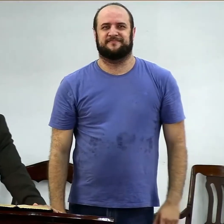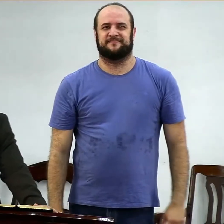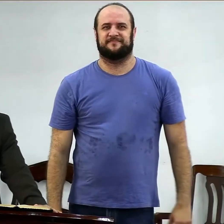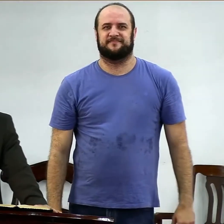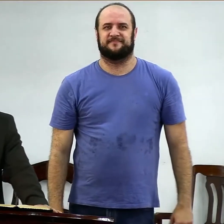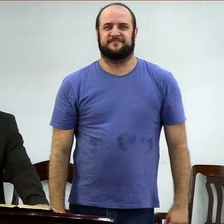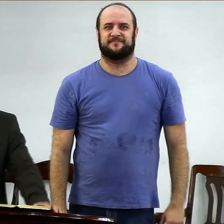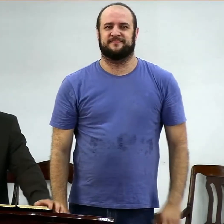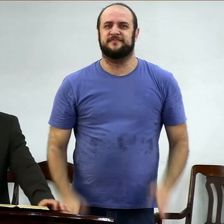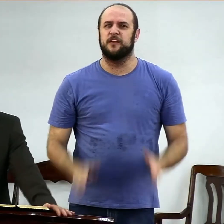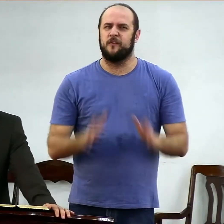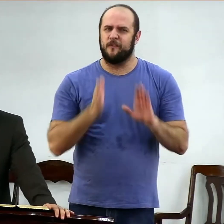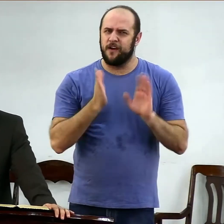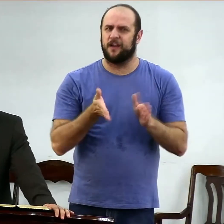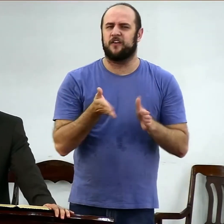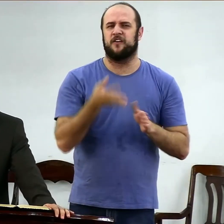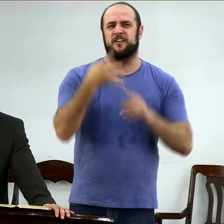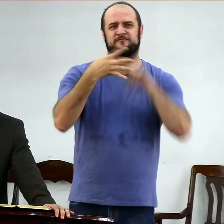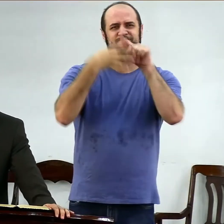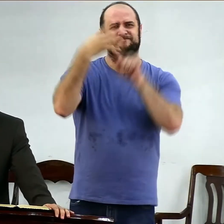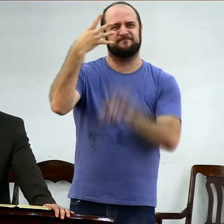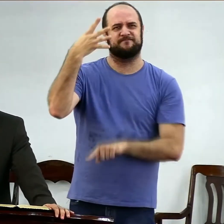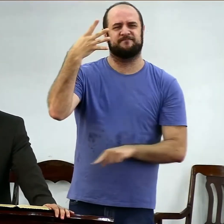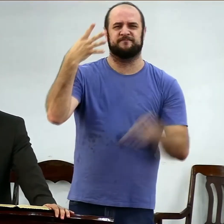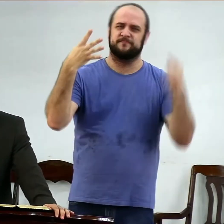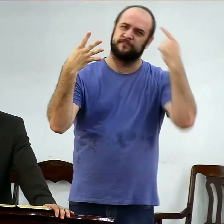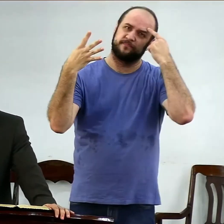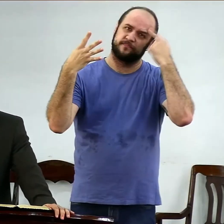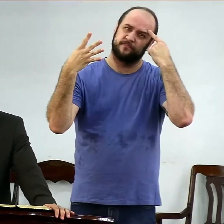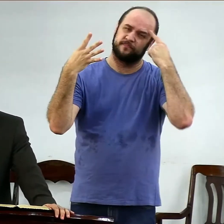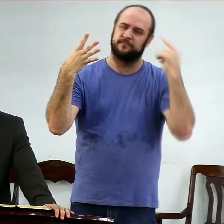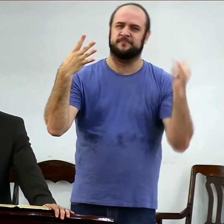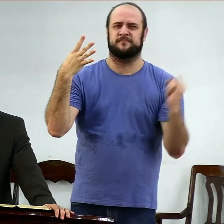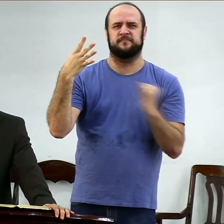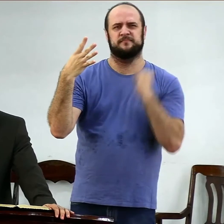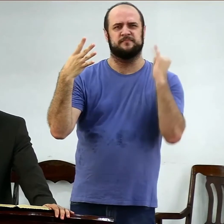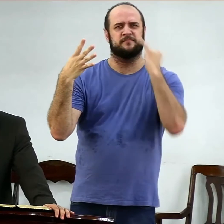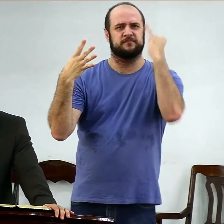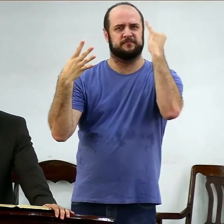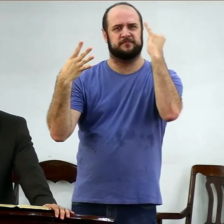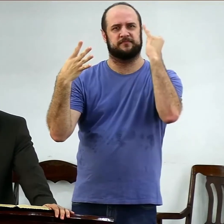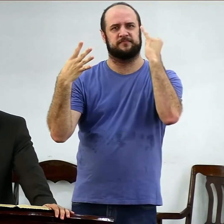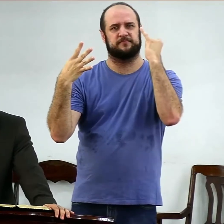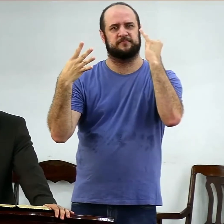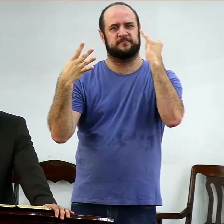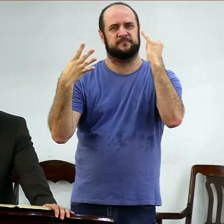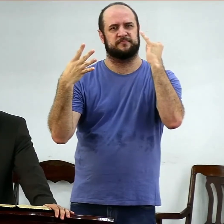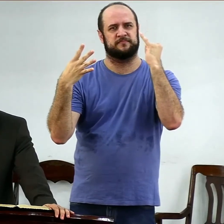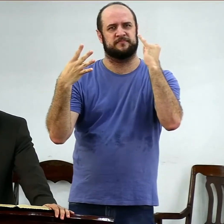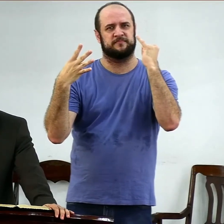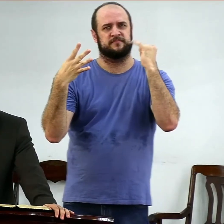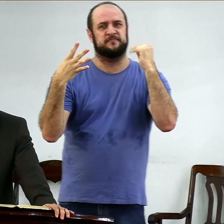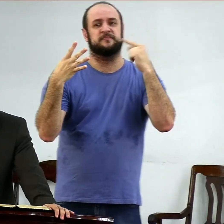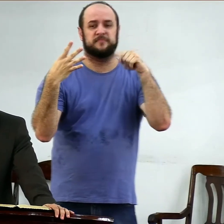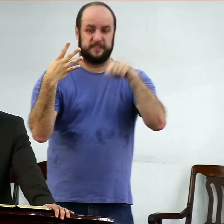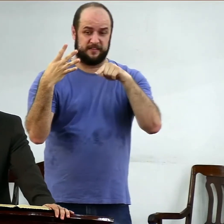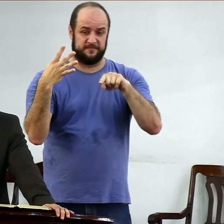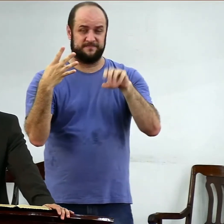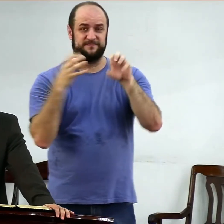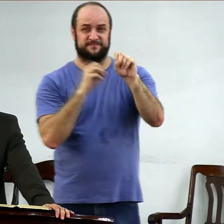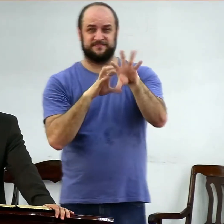Por isso eu quero considerar com você 4 coisas importantes no texto, que o texto nos